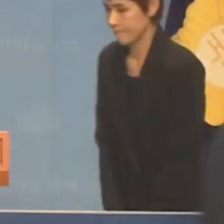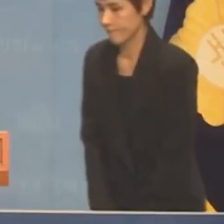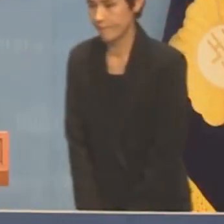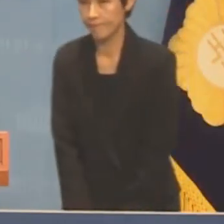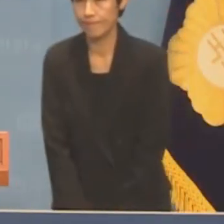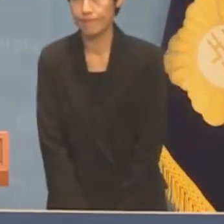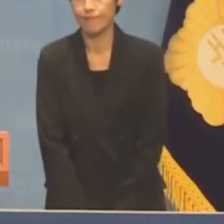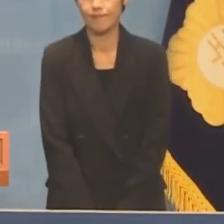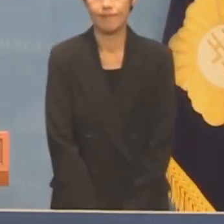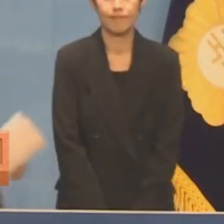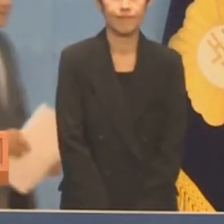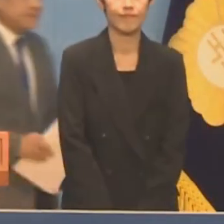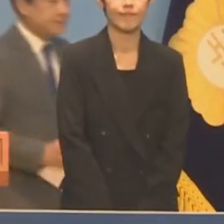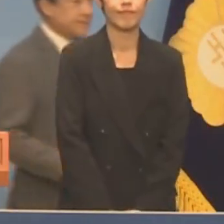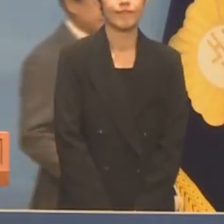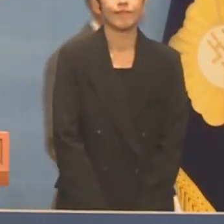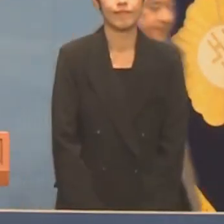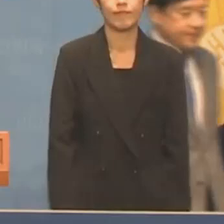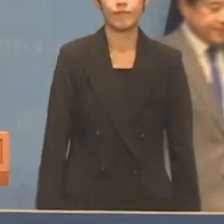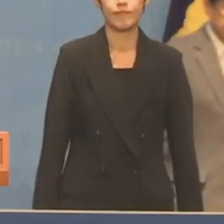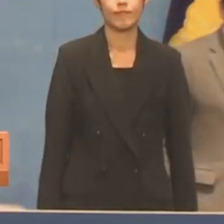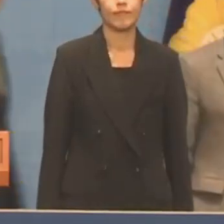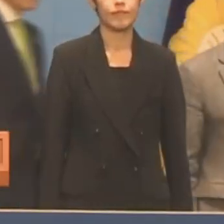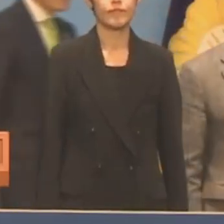번째? 제가 첫 번째입니다. 네.